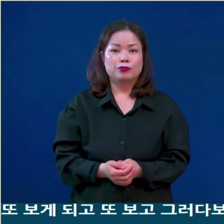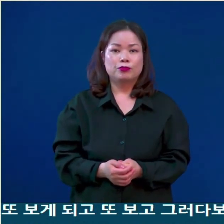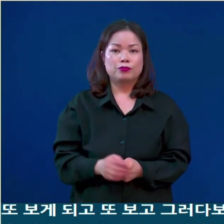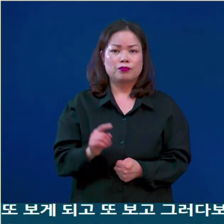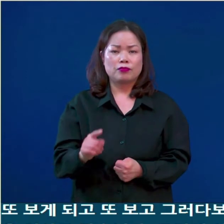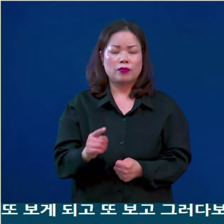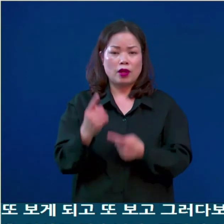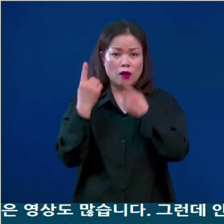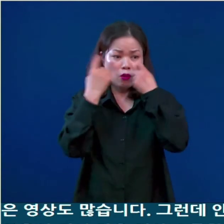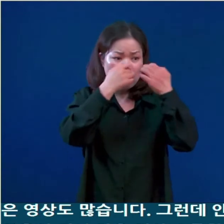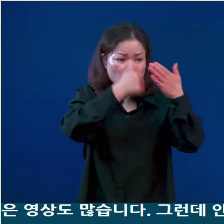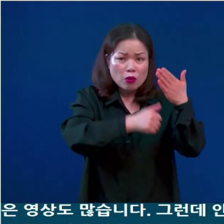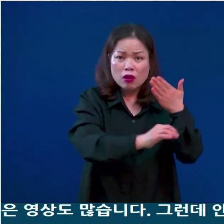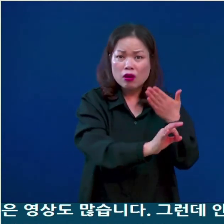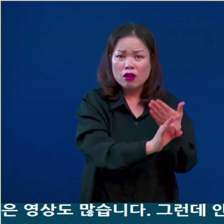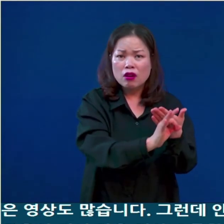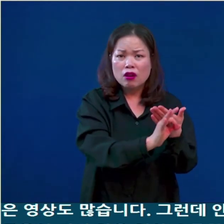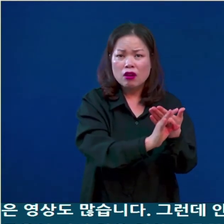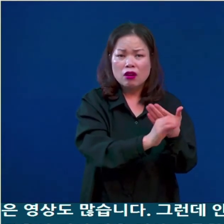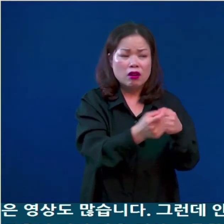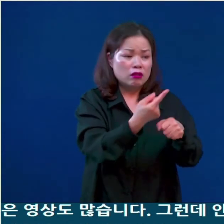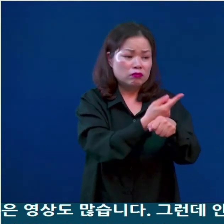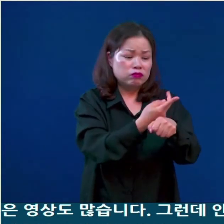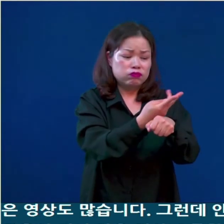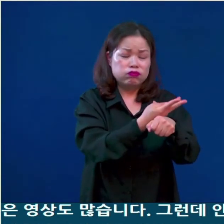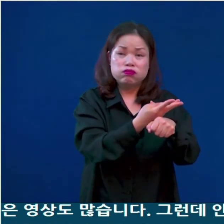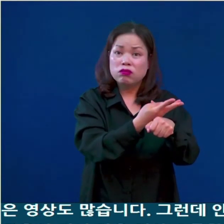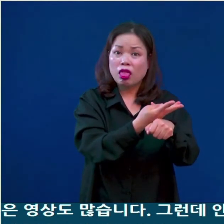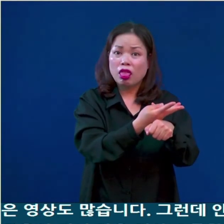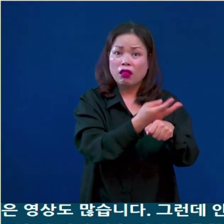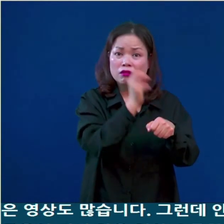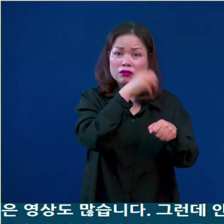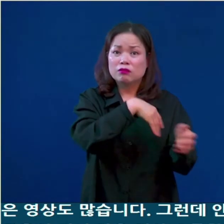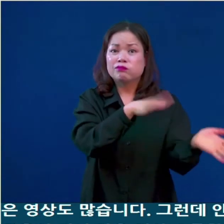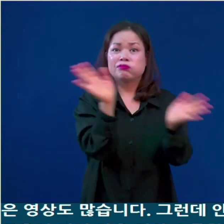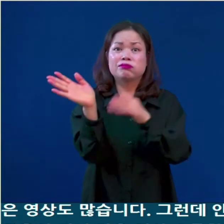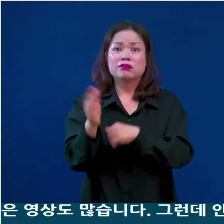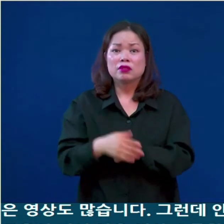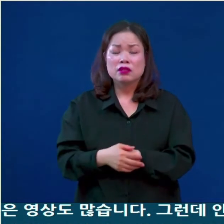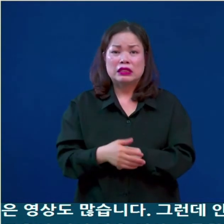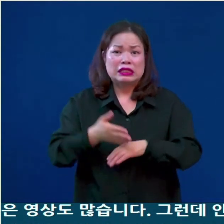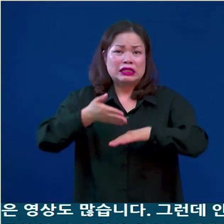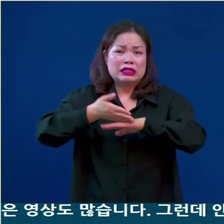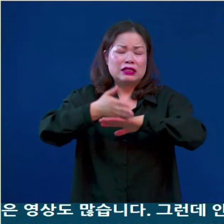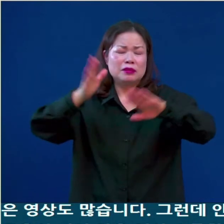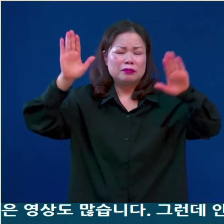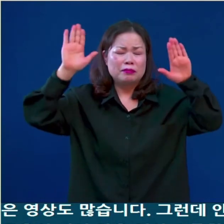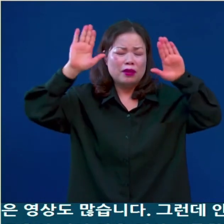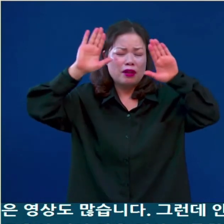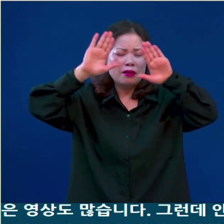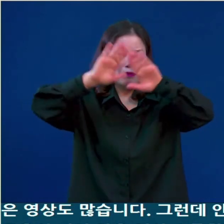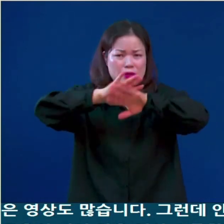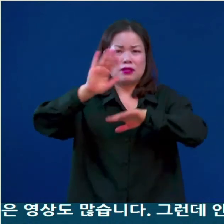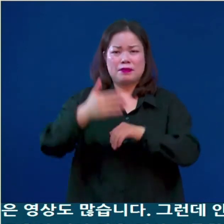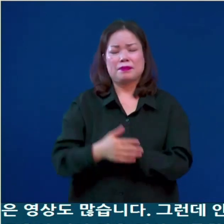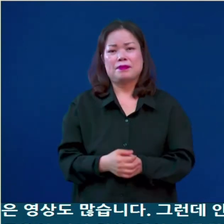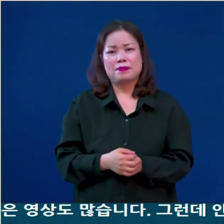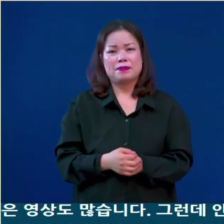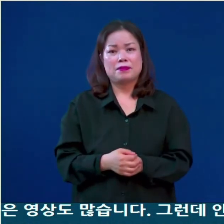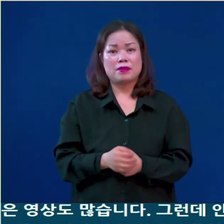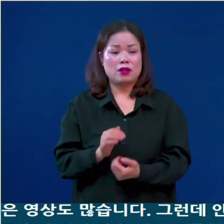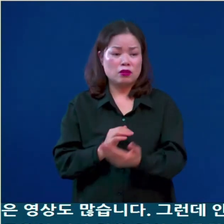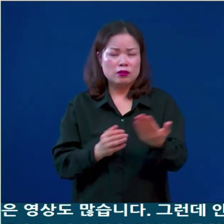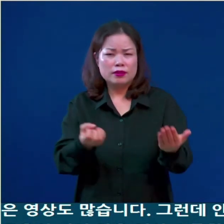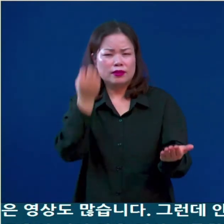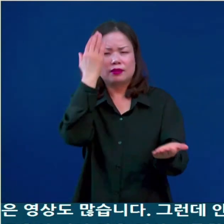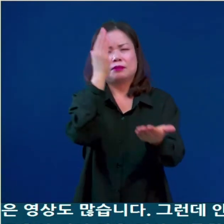거기에 현혹되다 보면 한두 시간이 금방 지나가고 늦은 밤이 되어지죠. 여러분